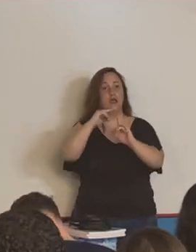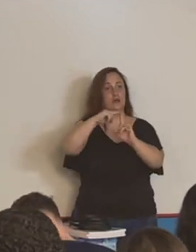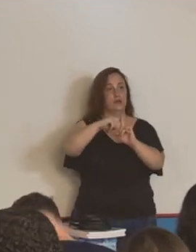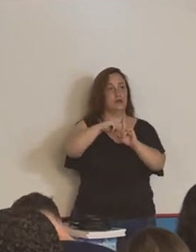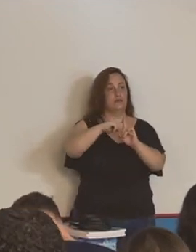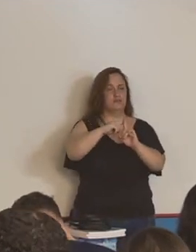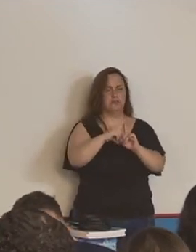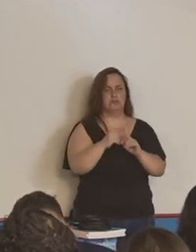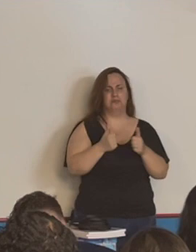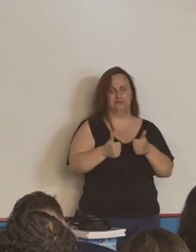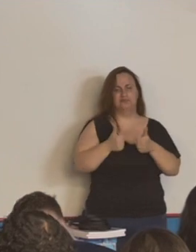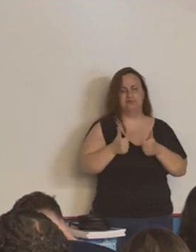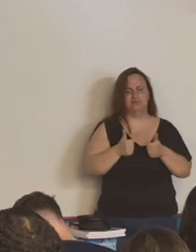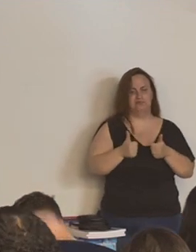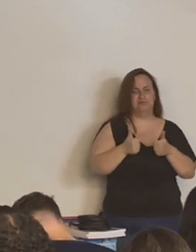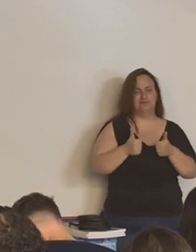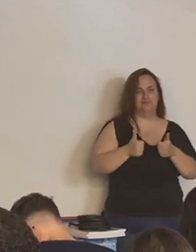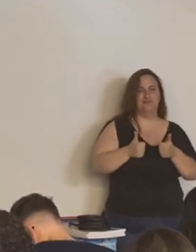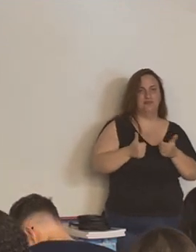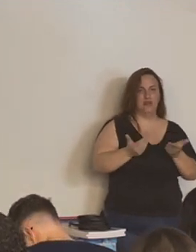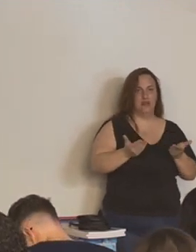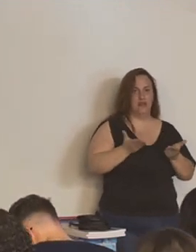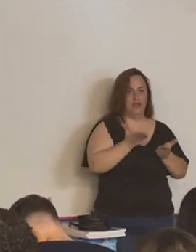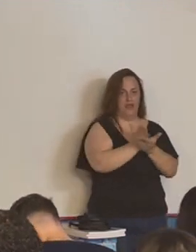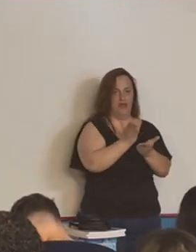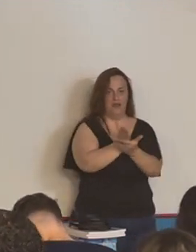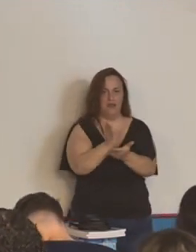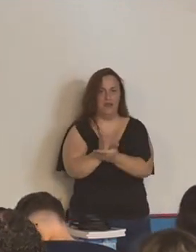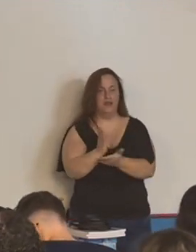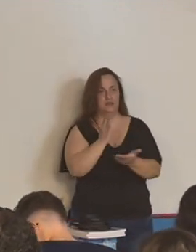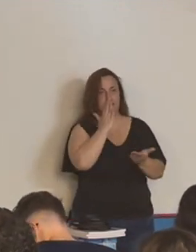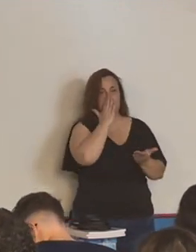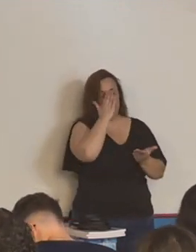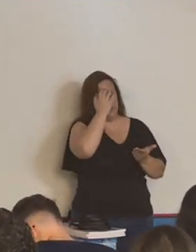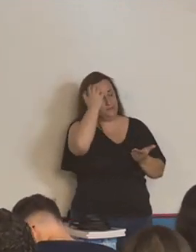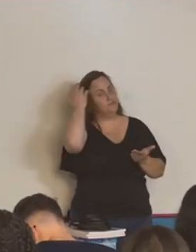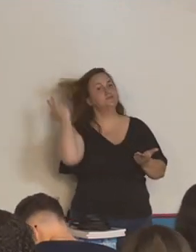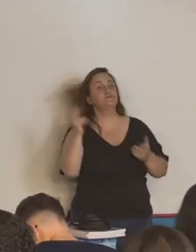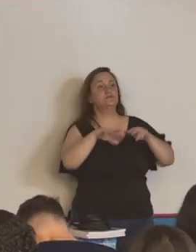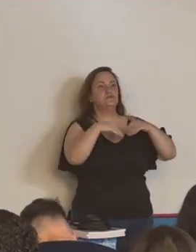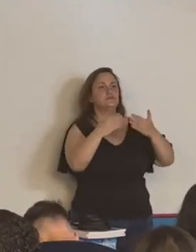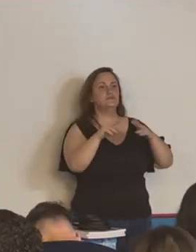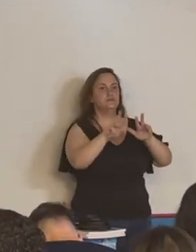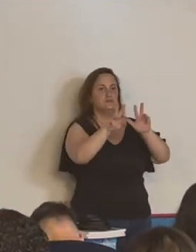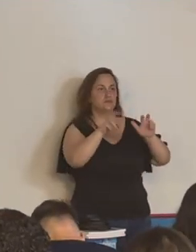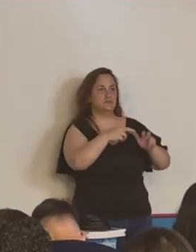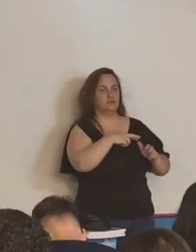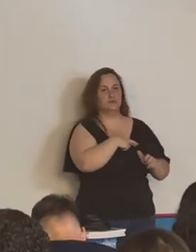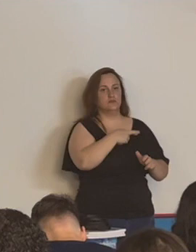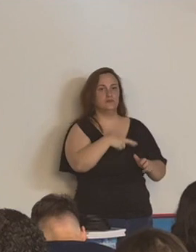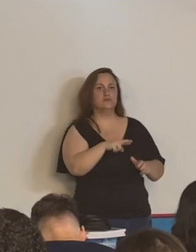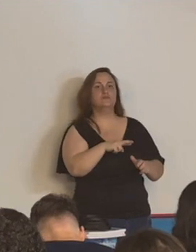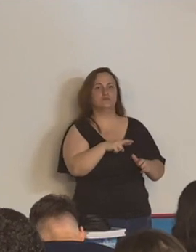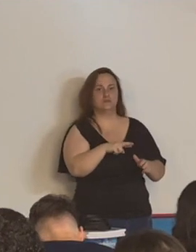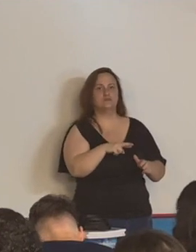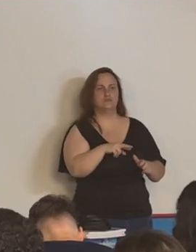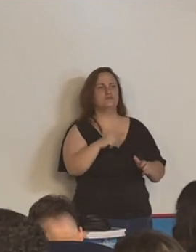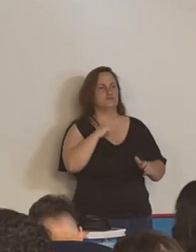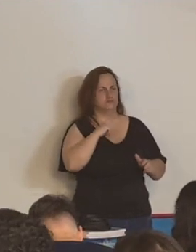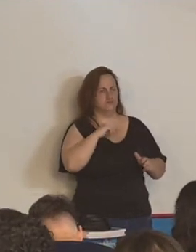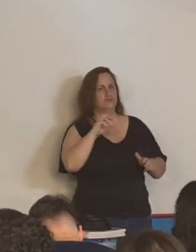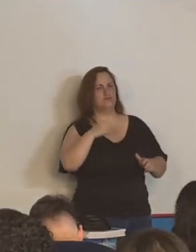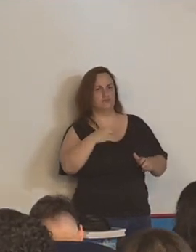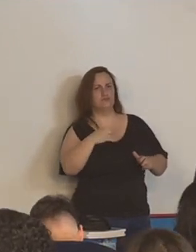né, naquela época, aprovando tudo aquilo. Né? Então tem essa questão da religião usada como um sistema